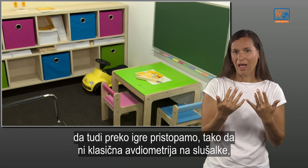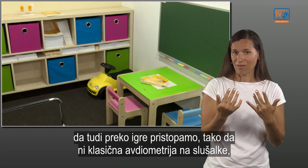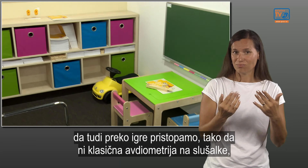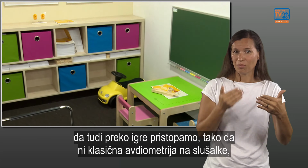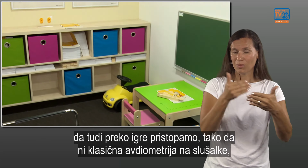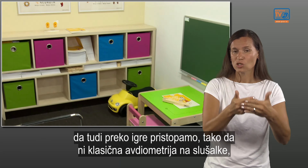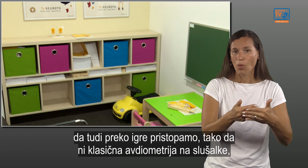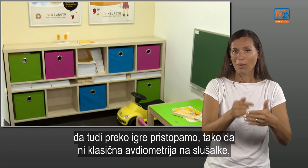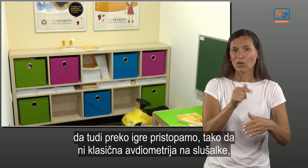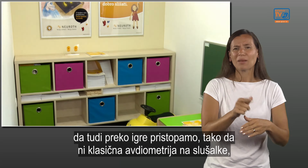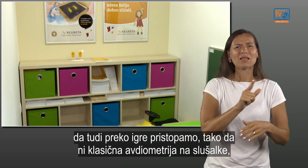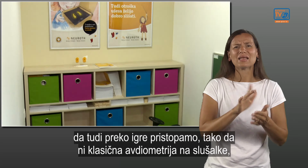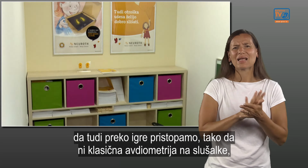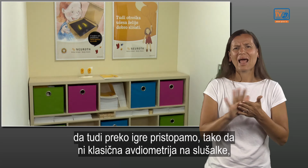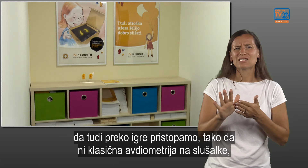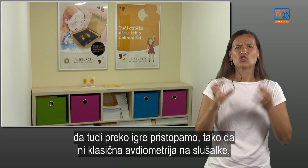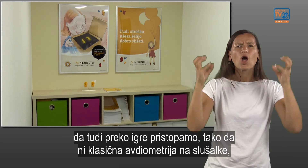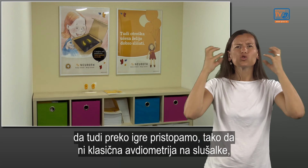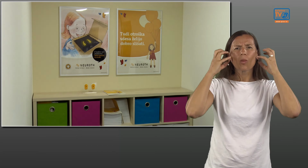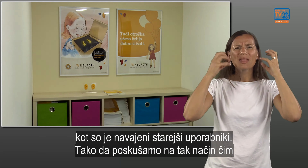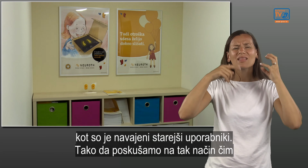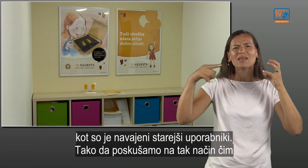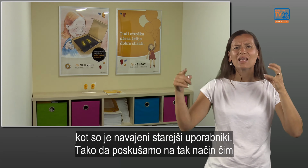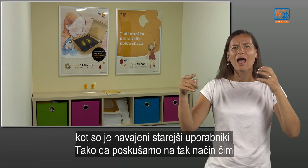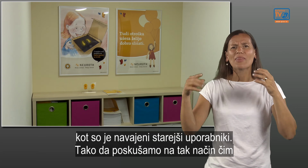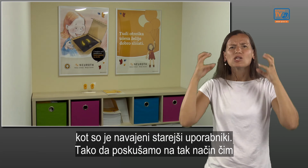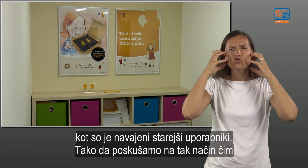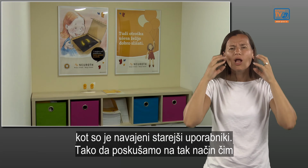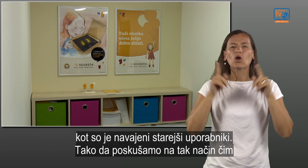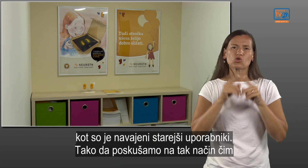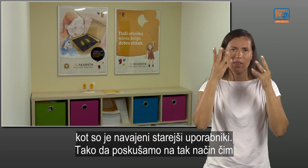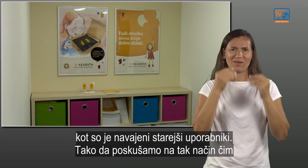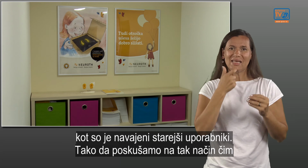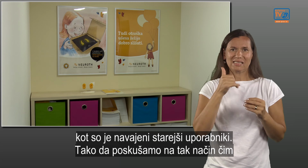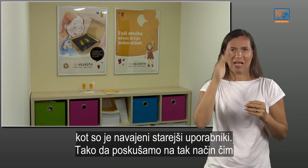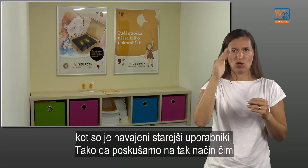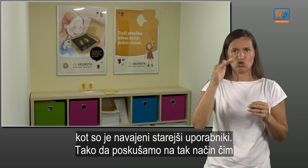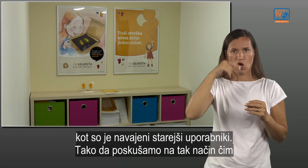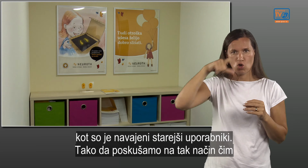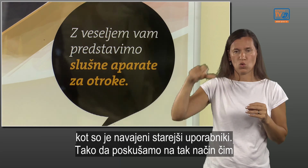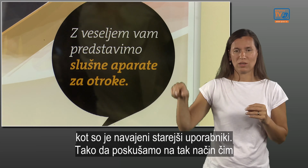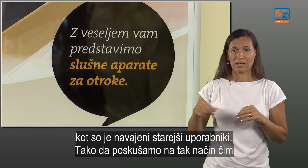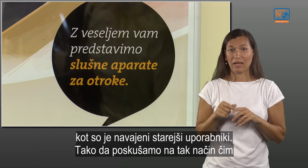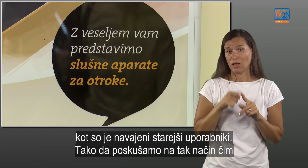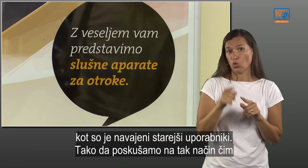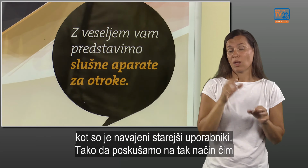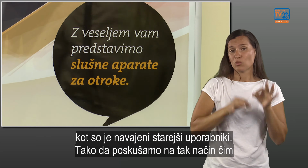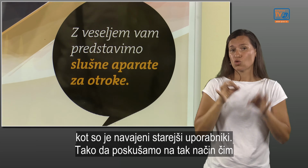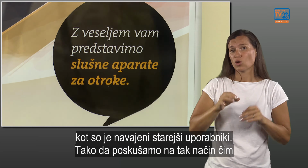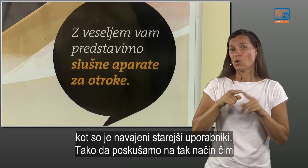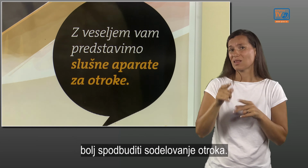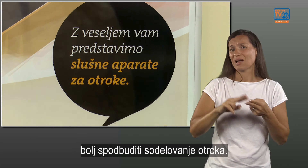ni tista klasična audiometrija na slušalke, kot so jo recimo navajeni starejši uporabniki. Tako da poskušamo na ta